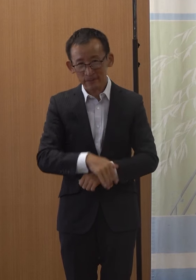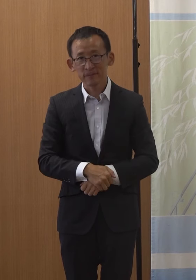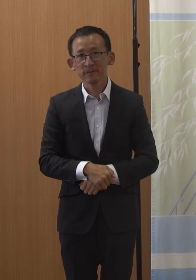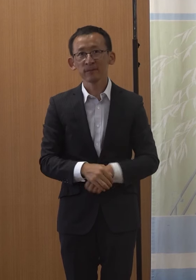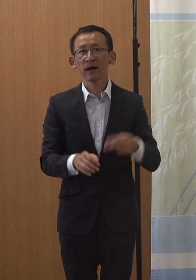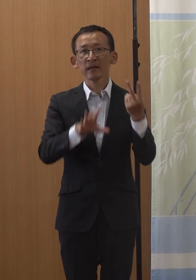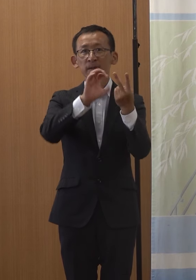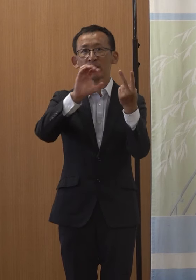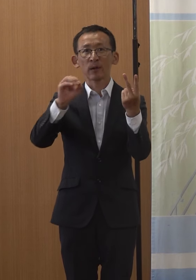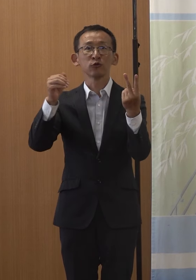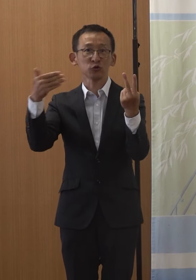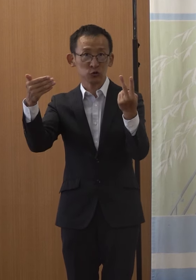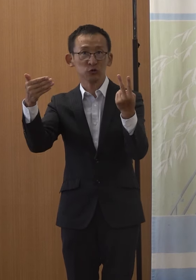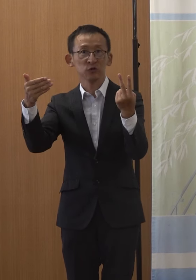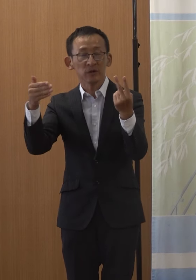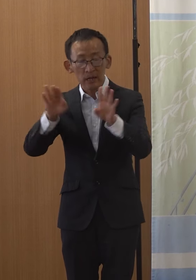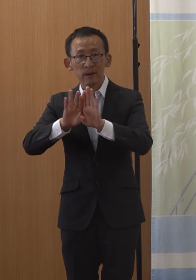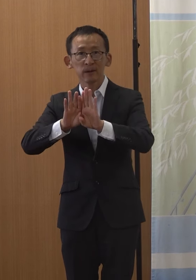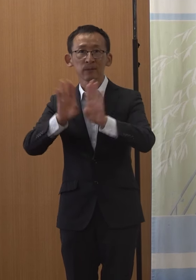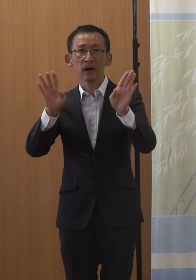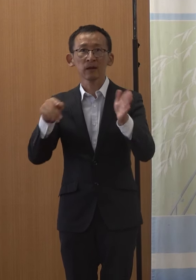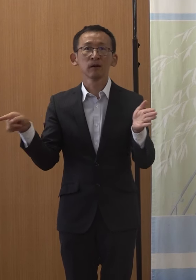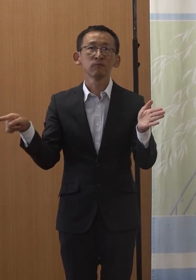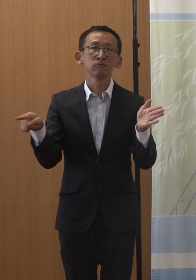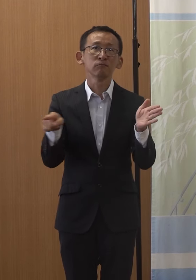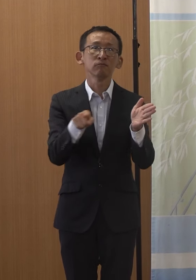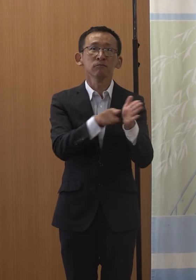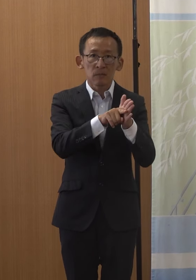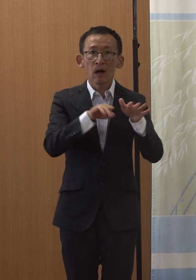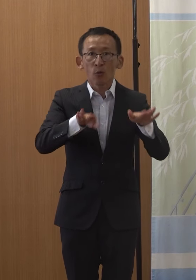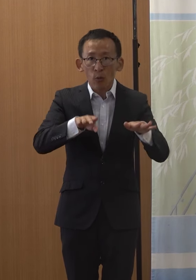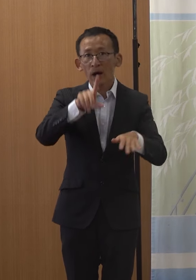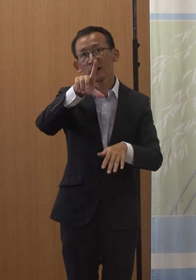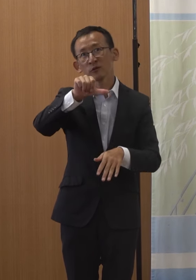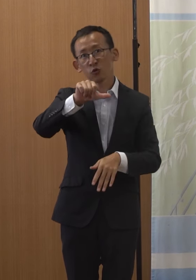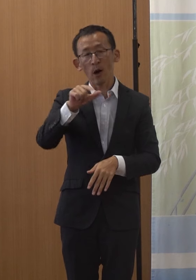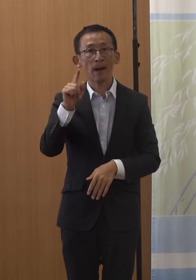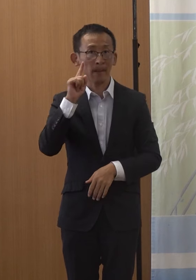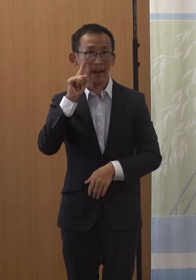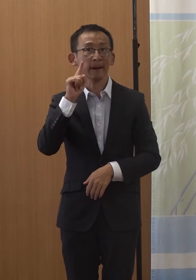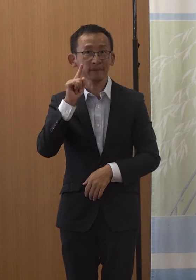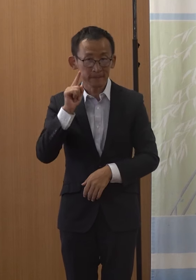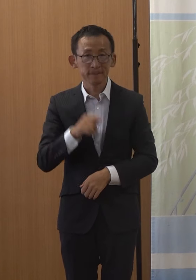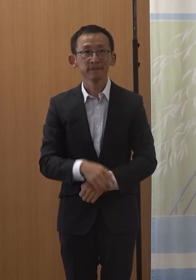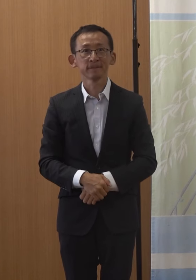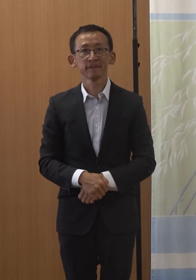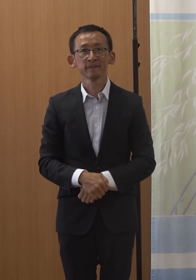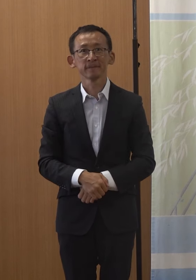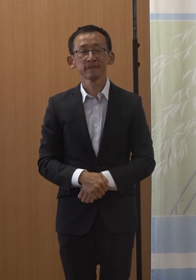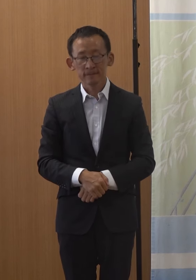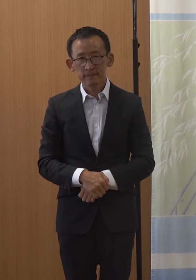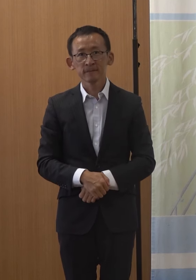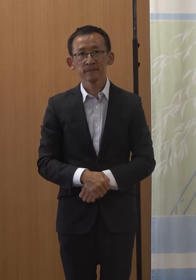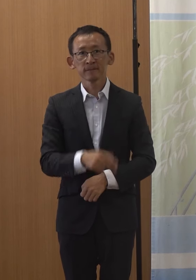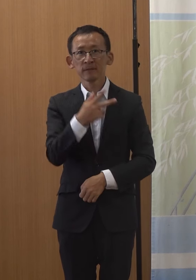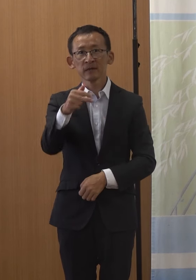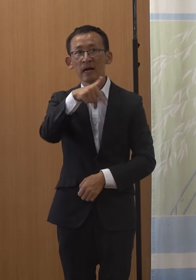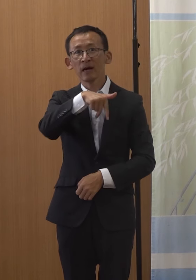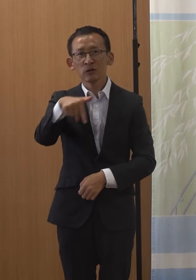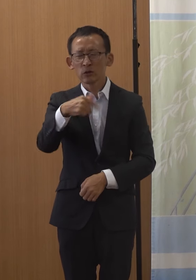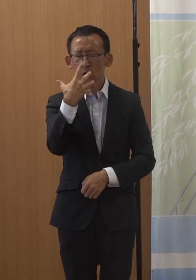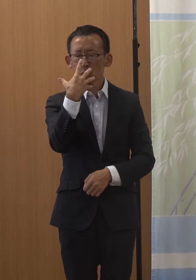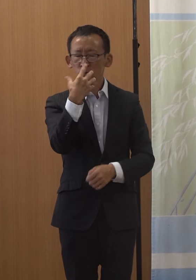タートした金沢ジャズストリートですが、今回で15回目を迎えます。ジャズファンの裾野を